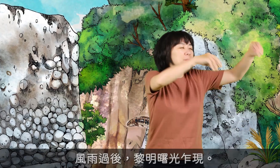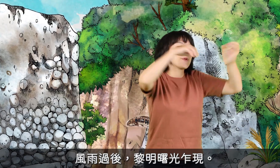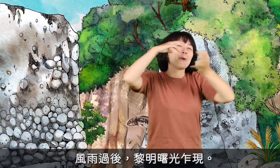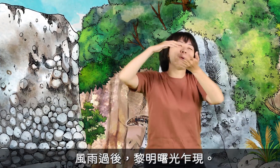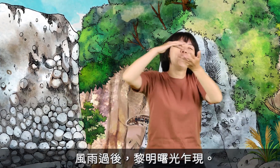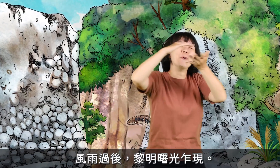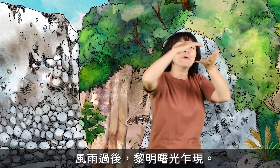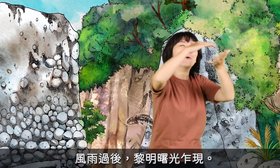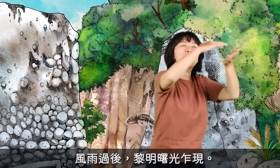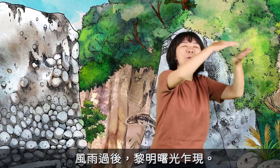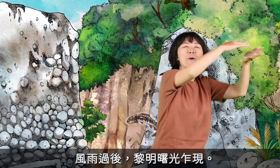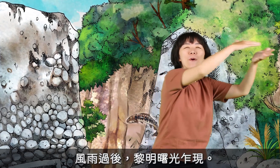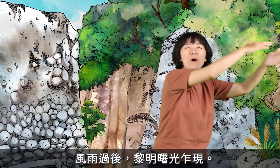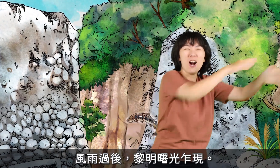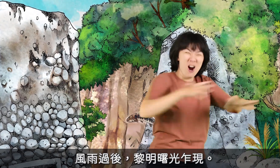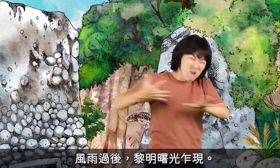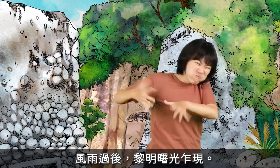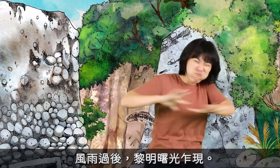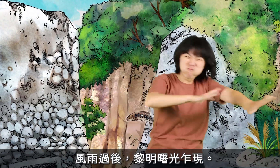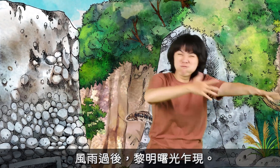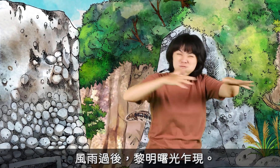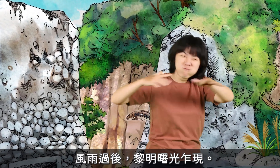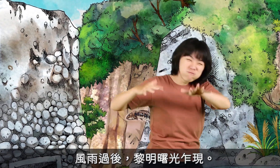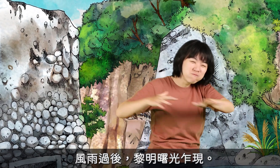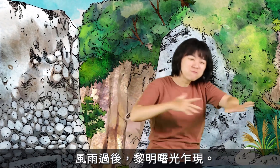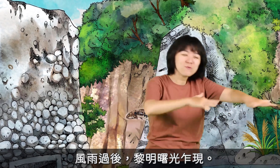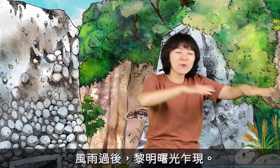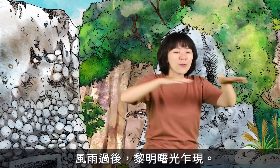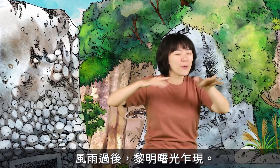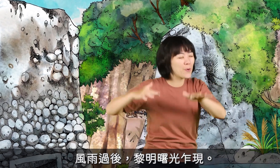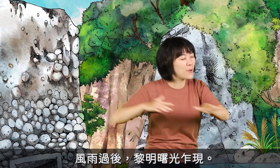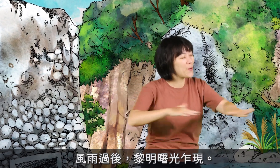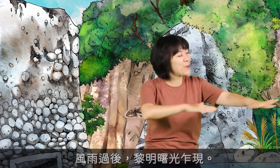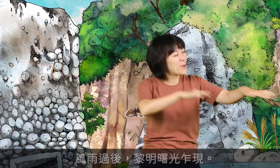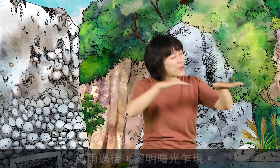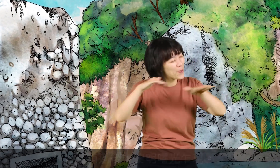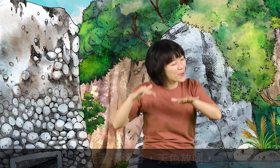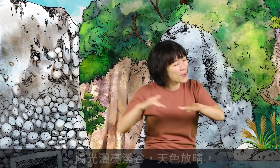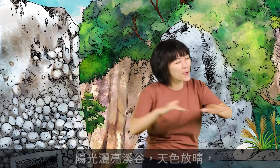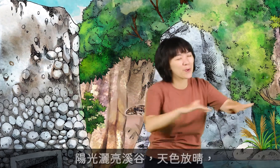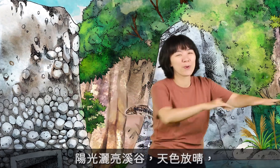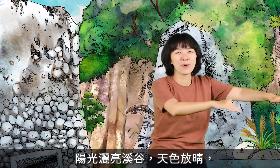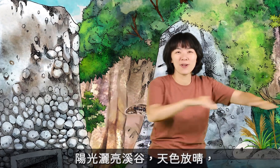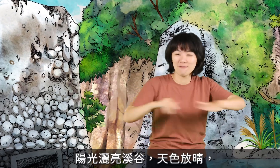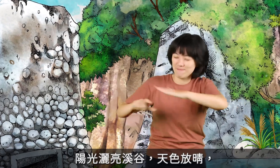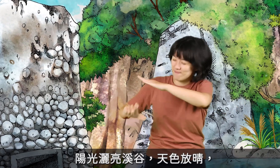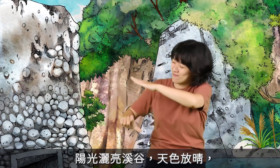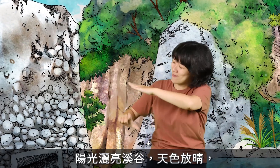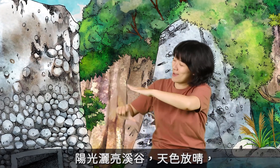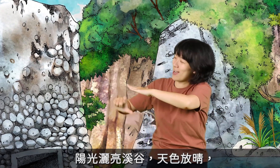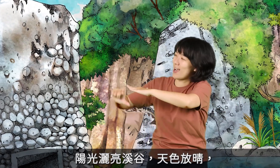风雨过后，黎明曙光乍现，阳光洒亮溪